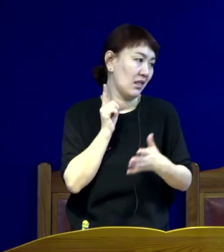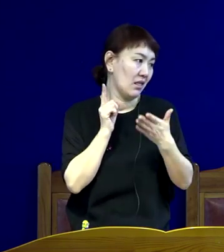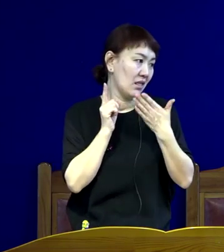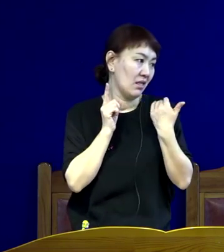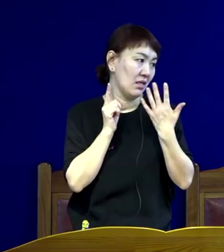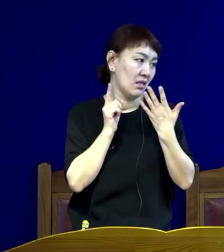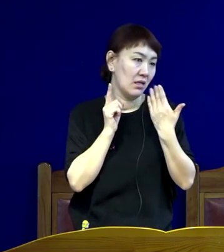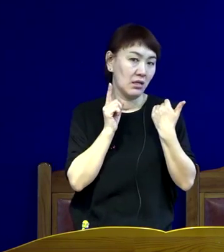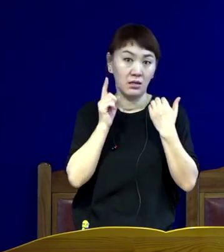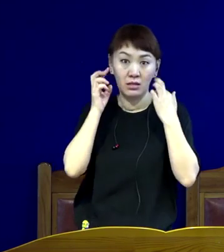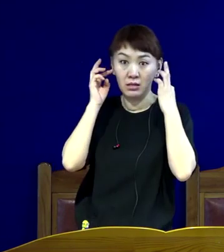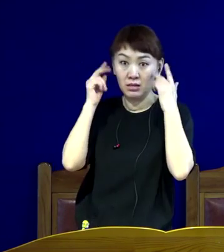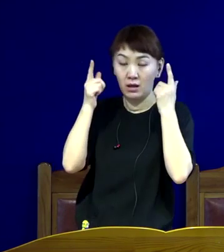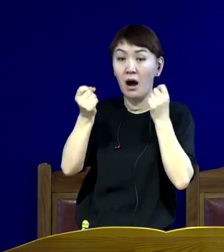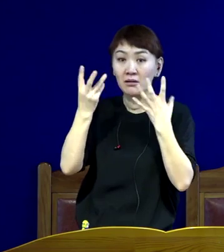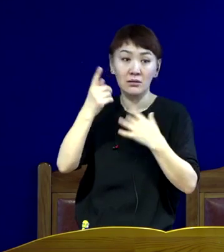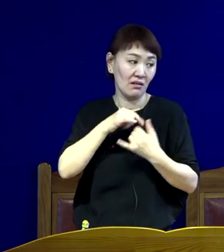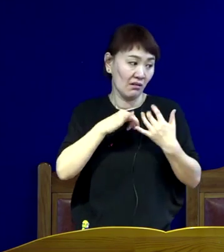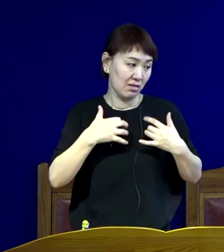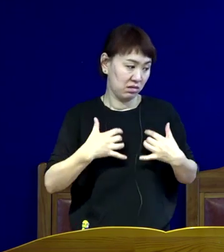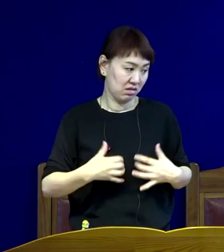нь хувирах боломж олон байдаг гэсэн.